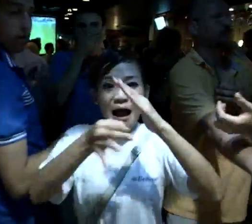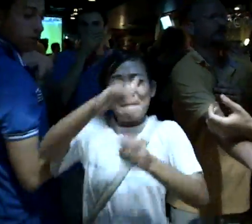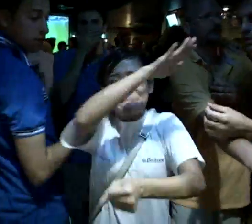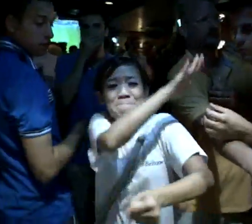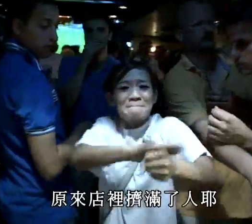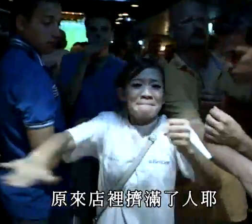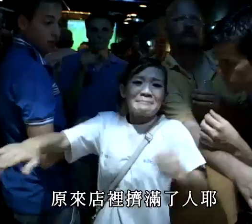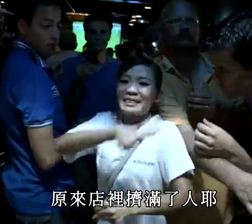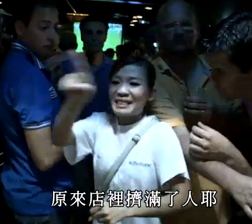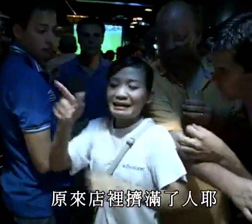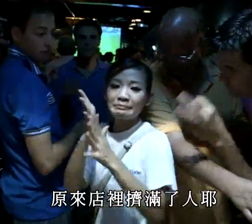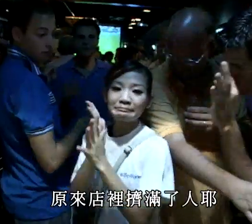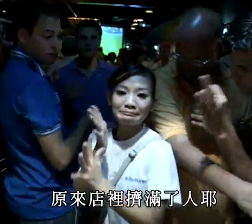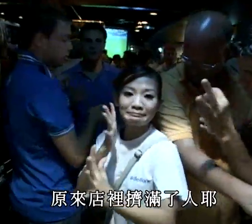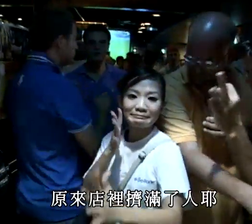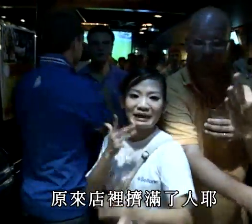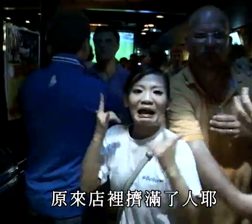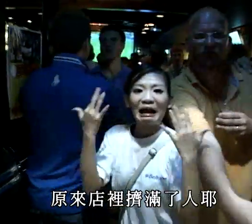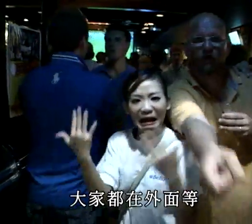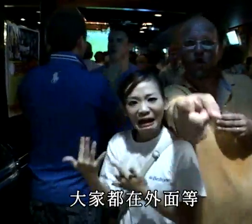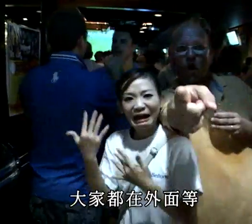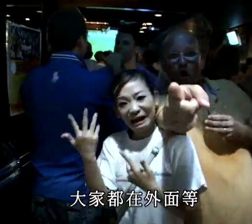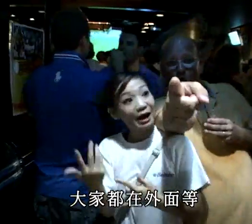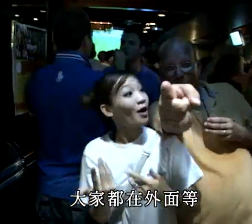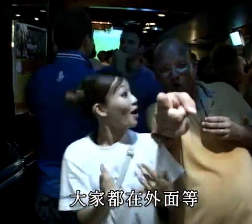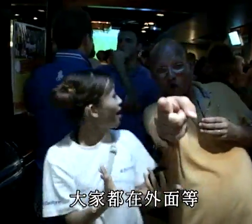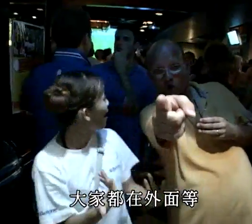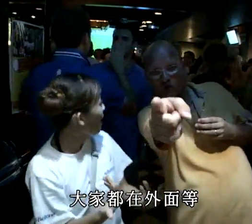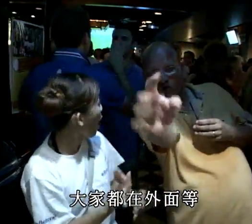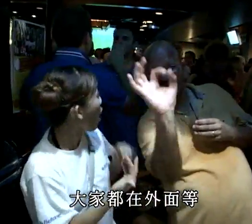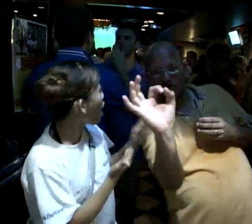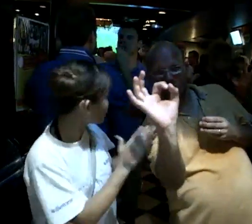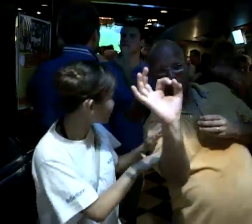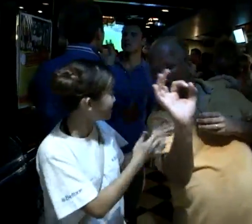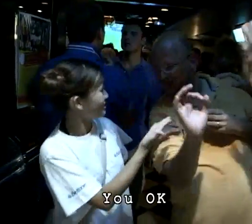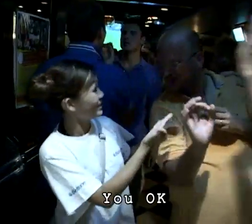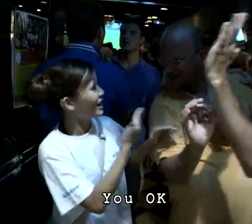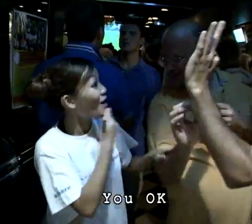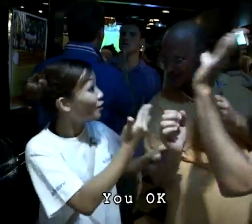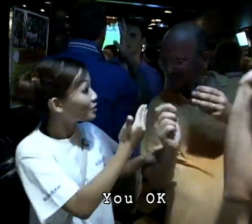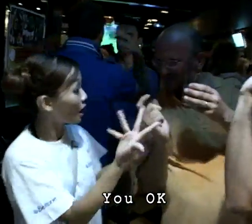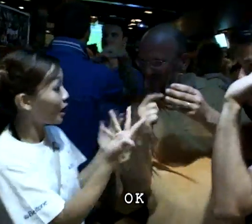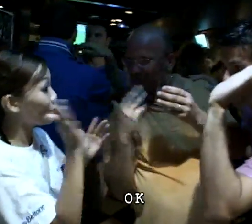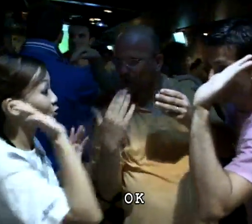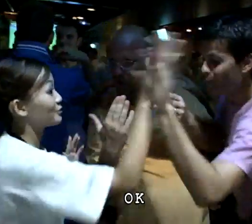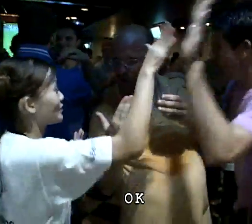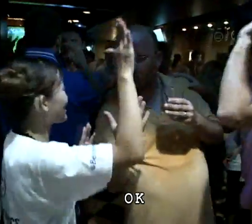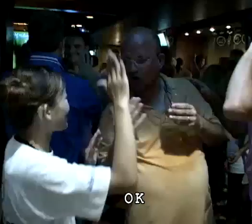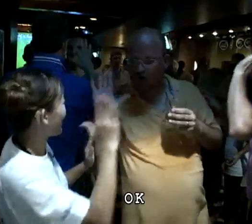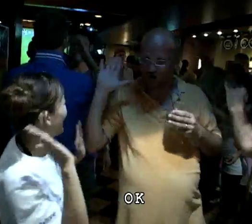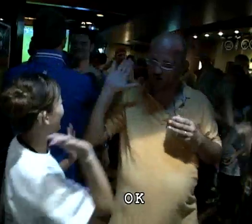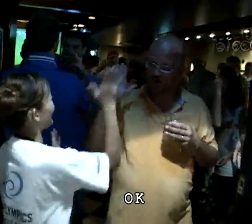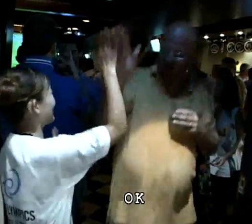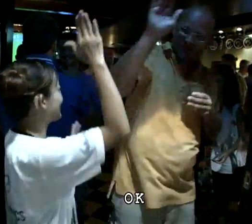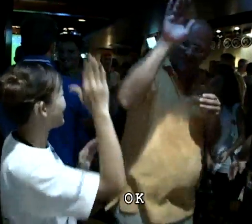哇，原来店里挤满了人哎，大家都在外面等呢。 哎呦 ，OK， 耶耶！